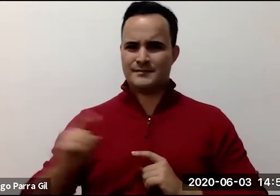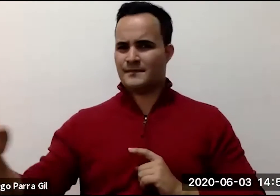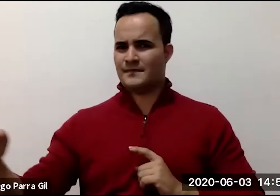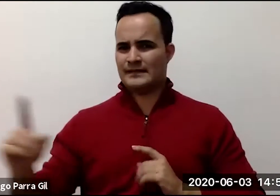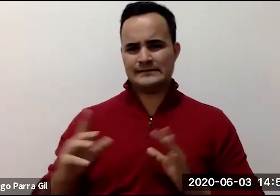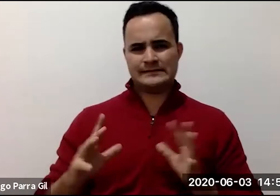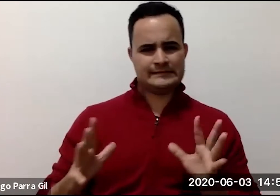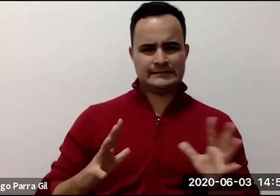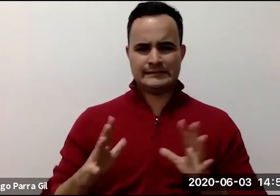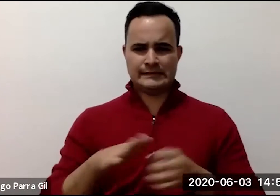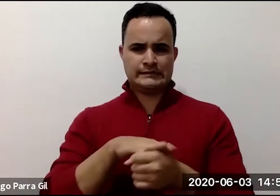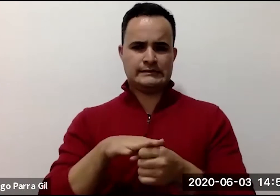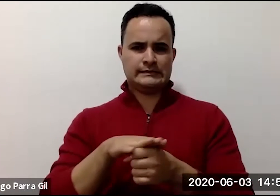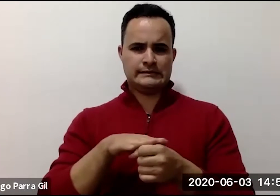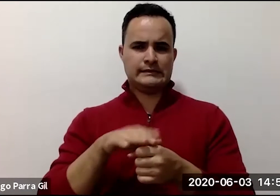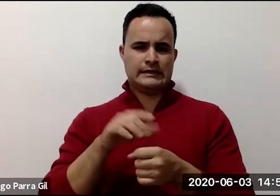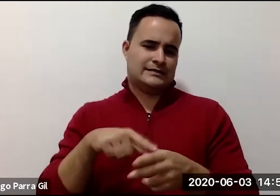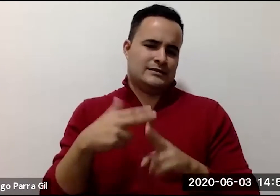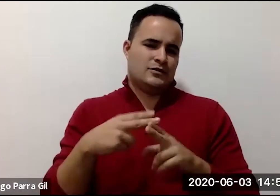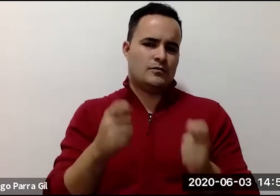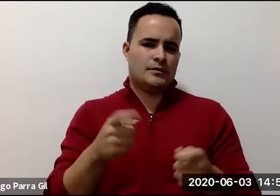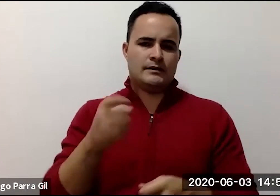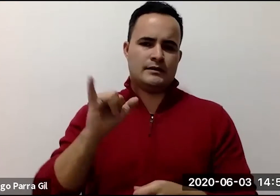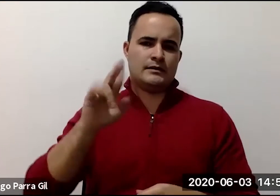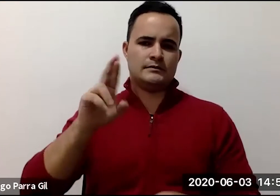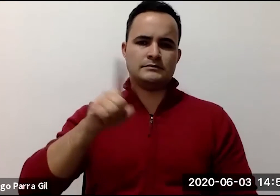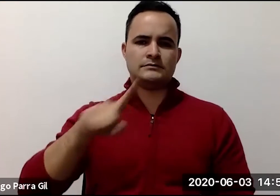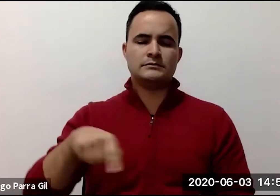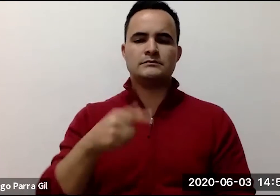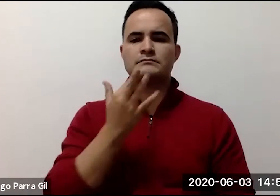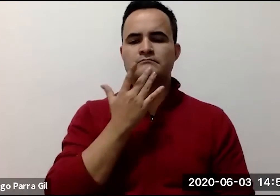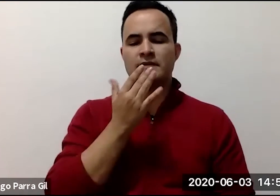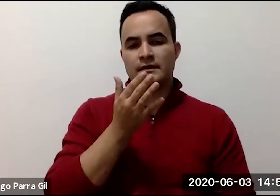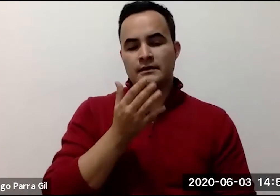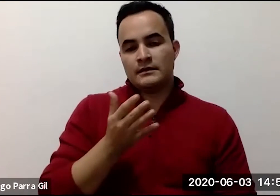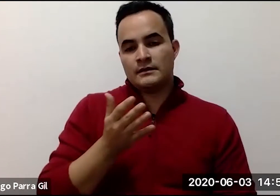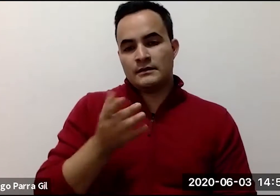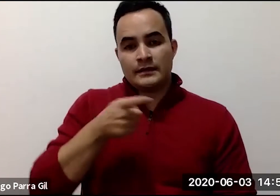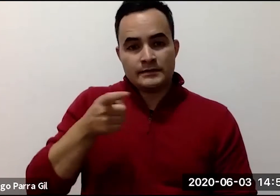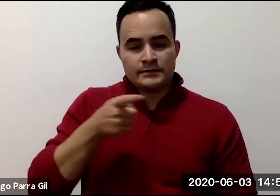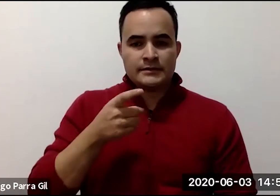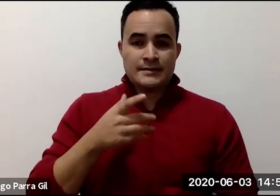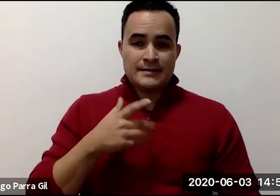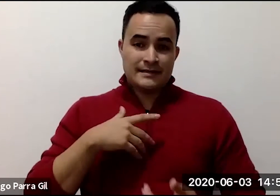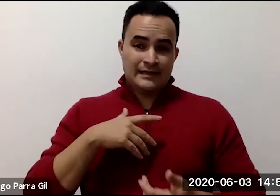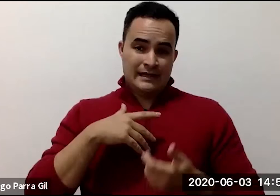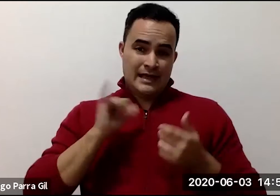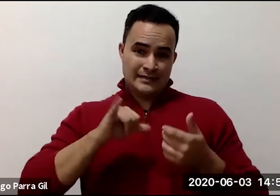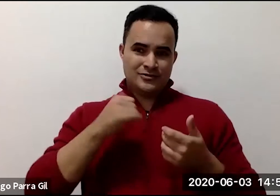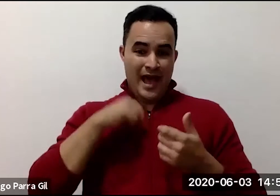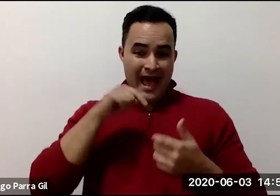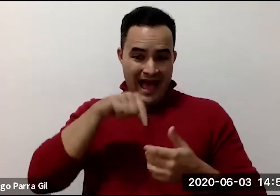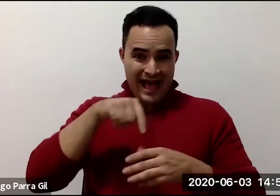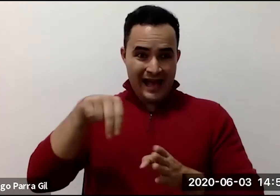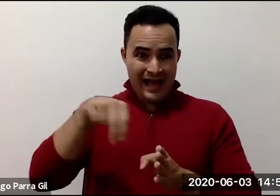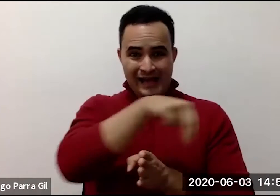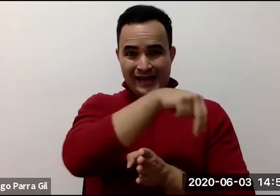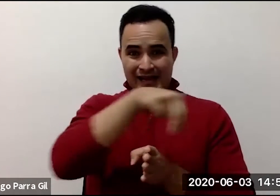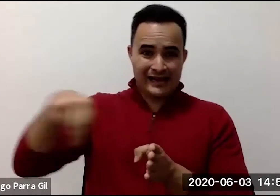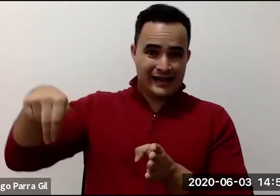a anhelar la normalidad durante mucho tiempo. En la actualidad, digamos que también